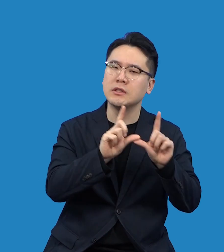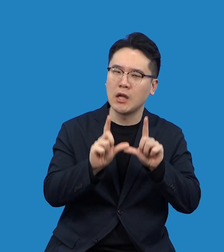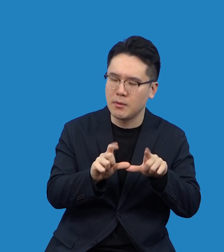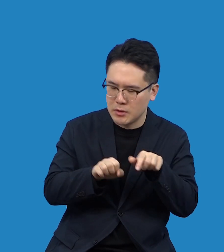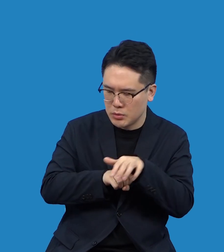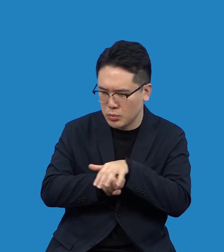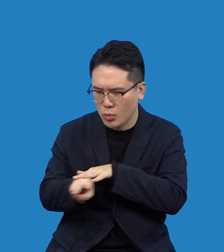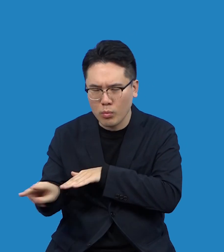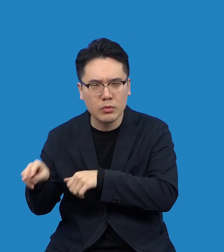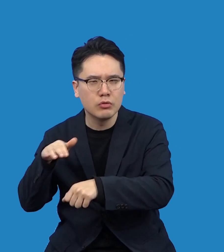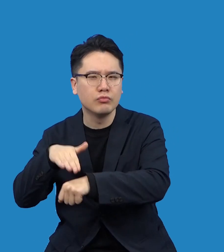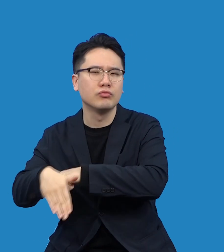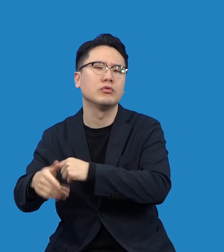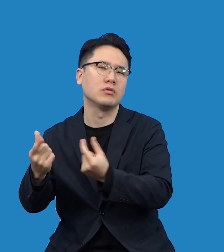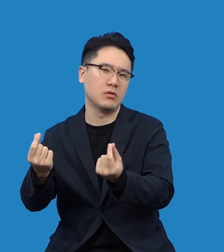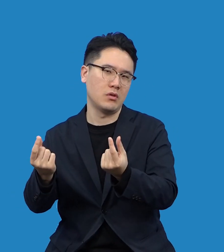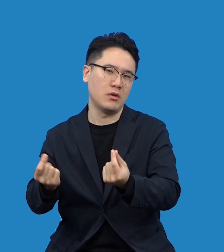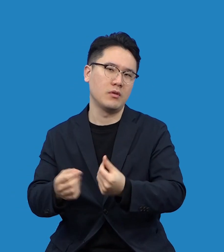보입니다.